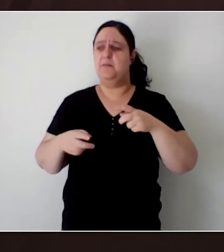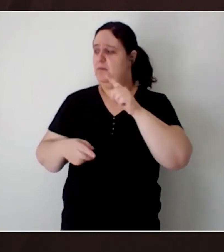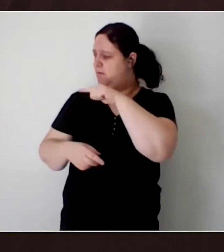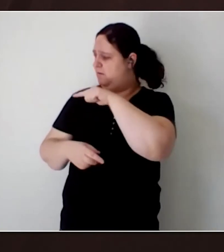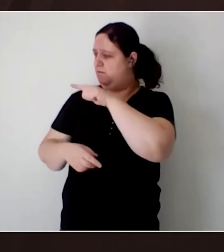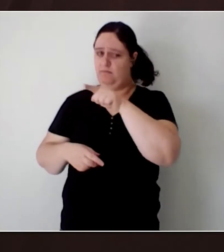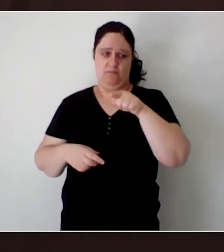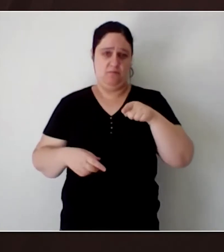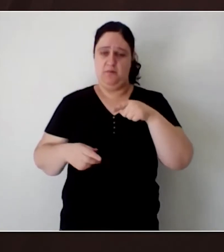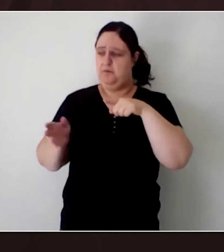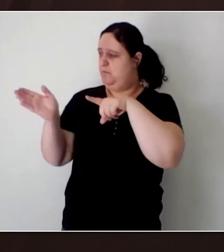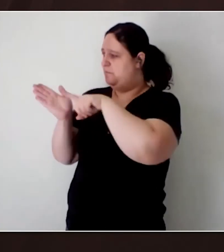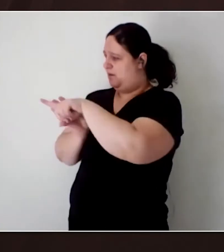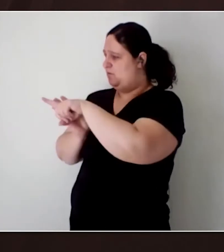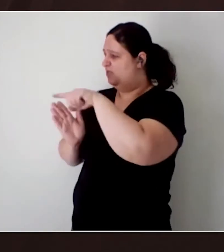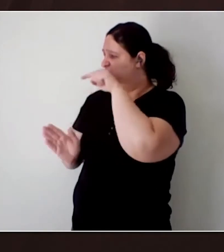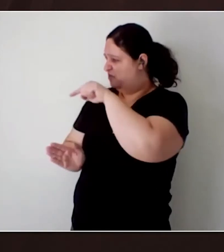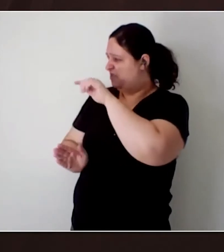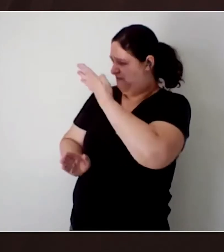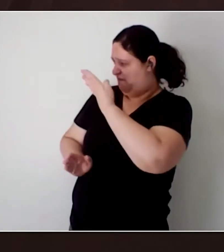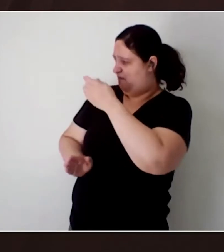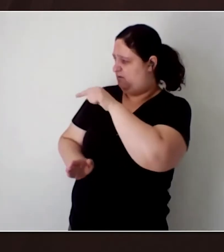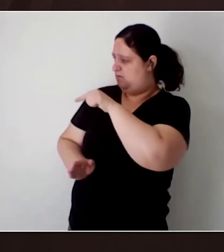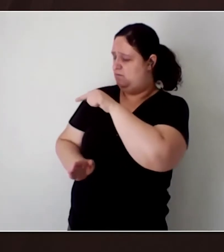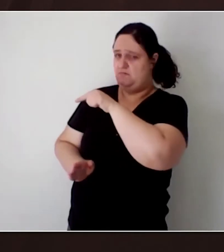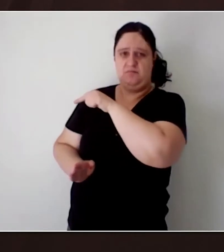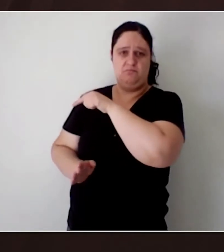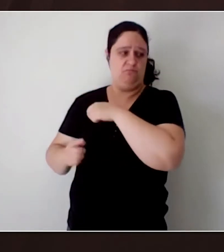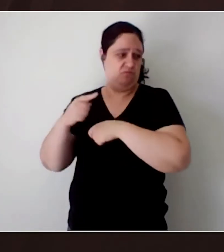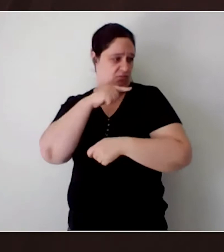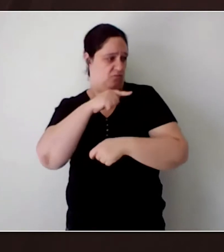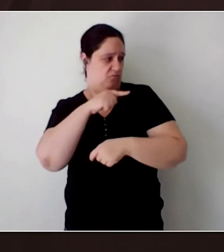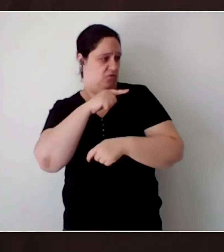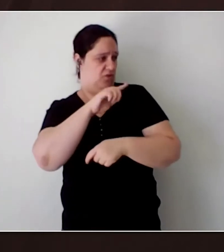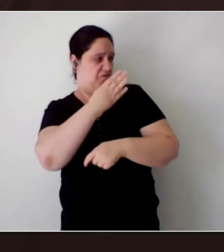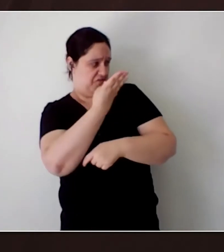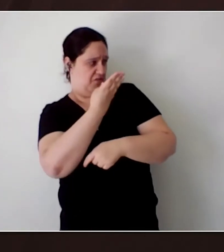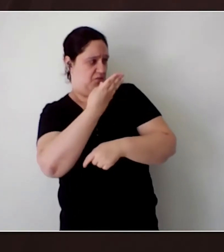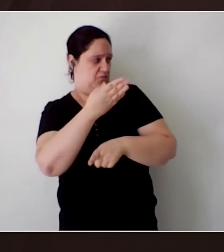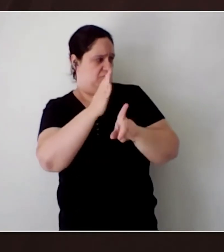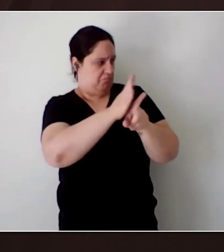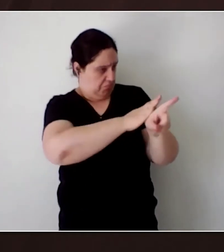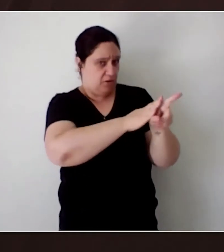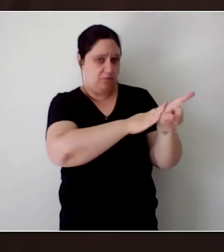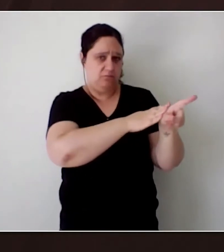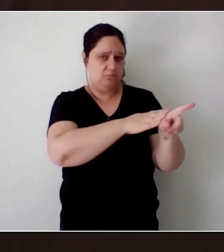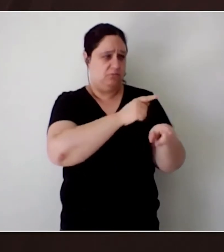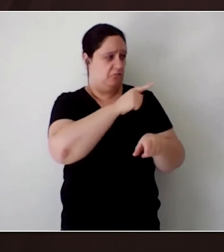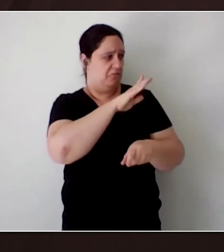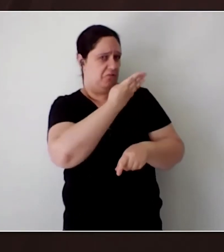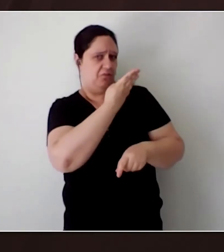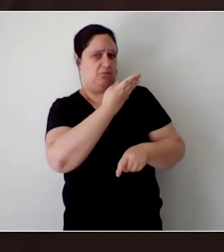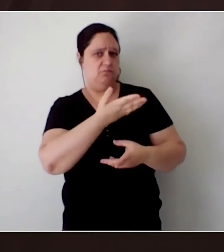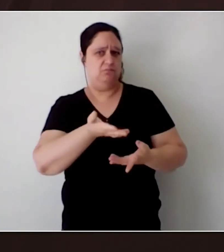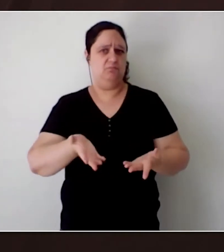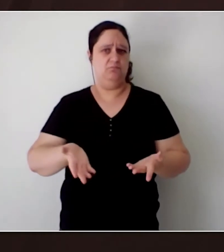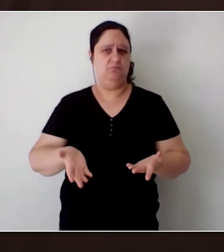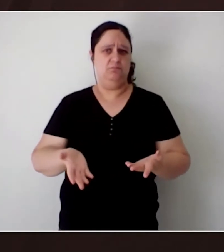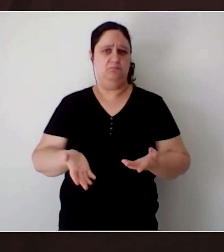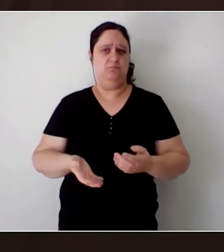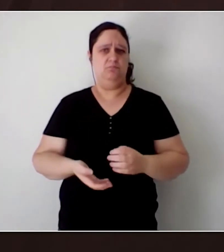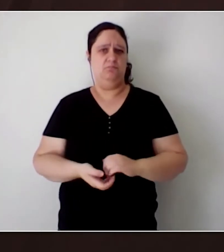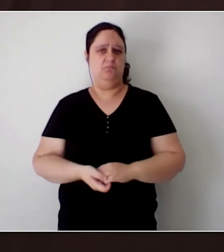cristão? Eu acho muito